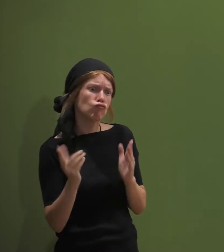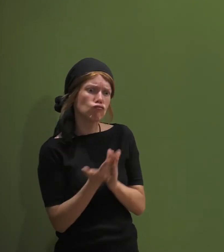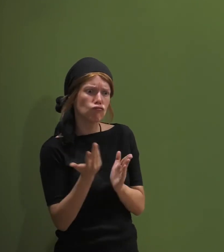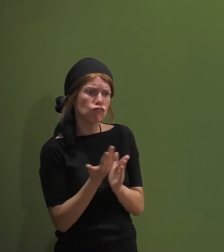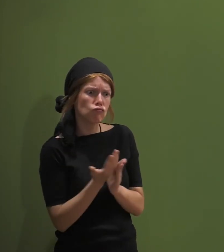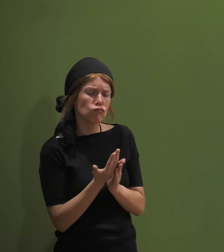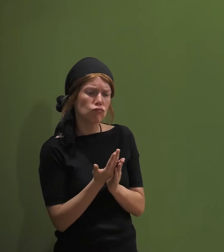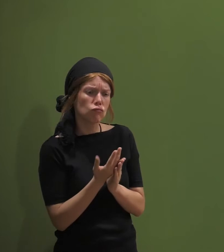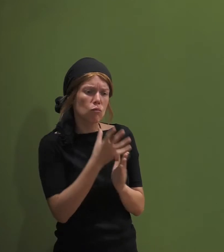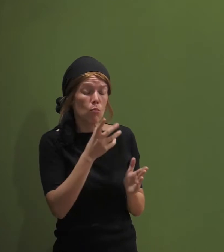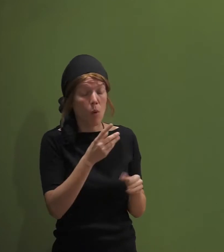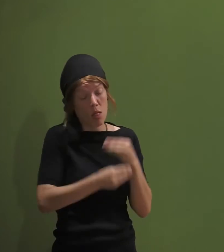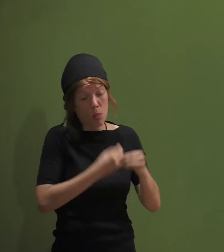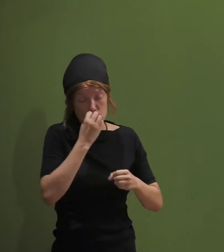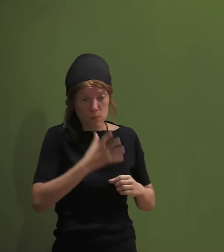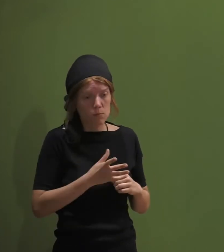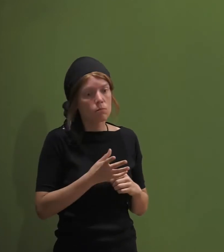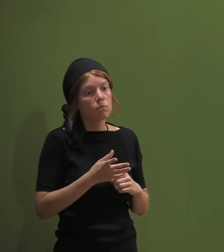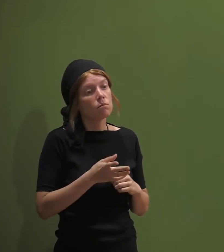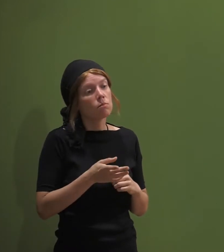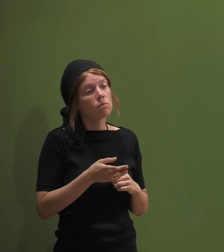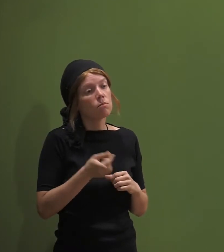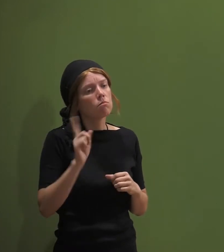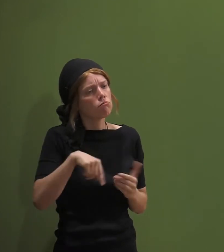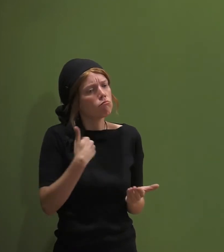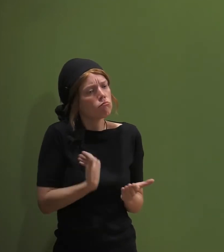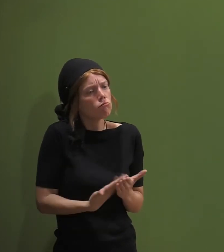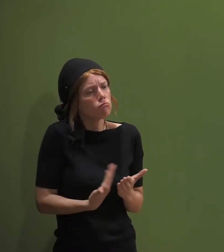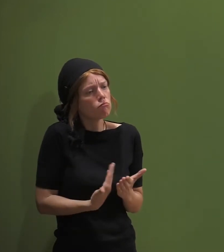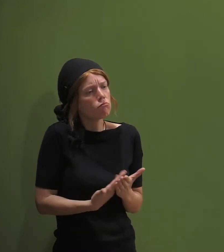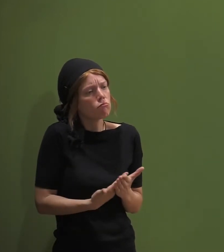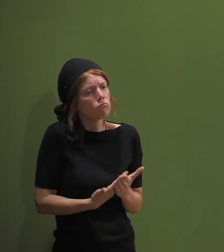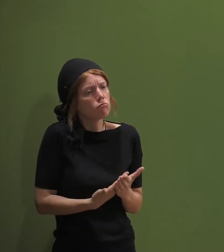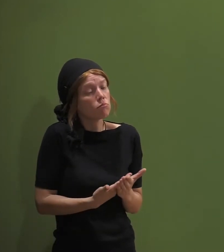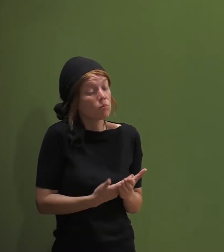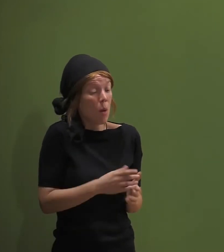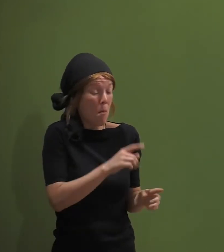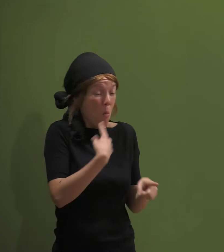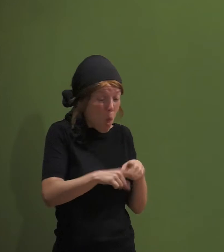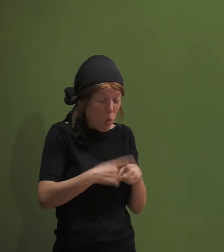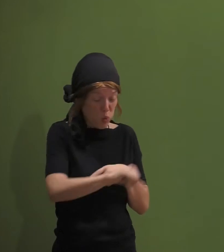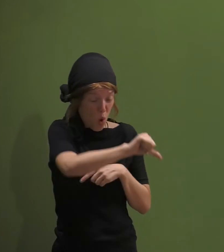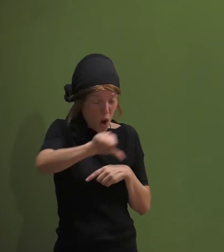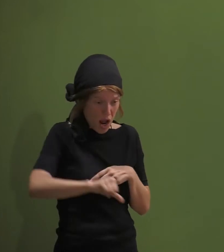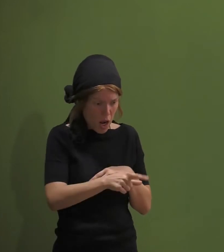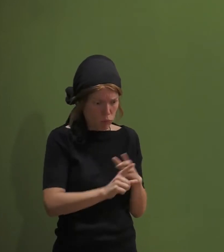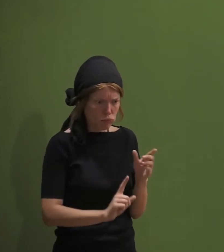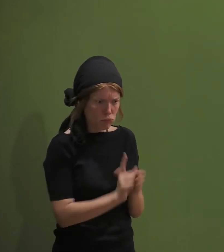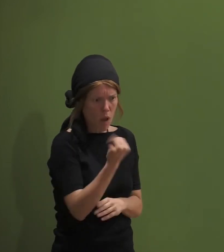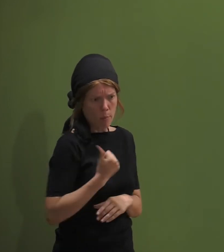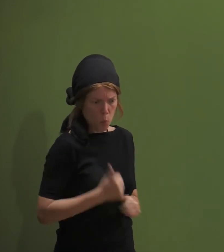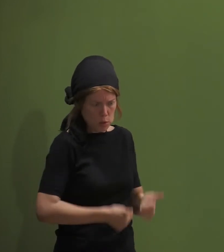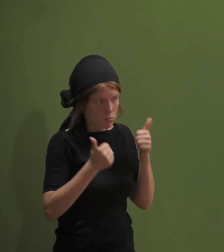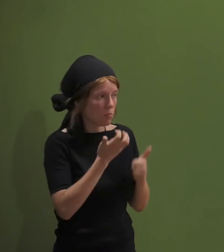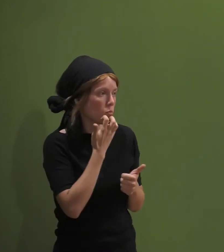en las mejores condiciones de manejo, sino aquellas que rinden bien con bajos niveles de fertilizantes y de riego. Por poner un